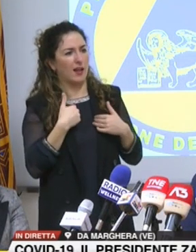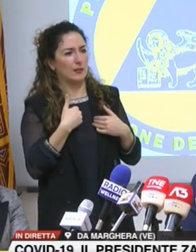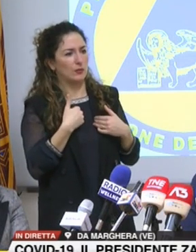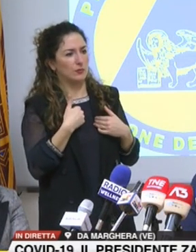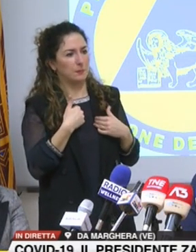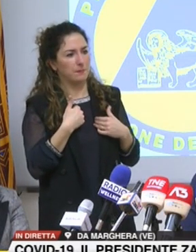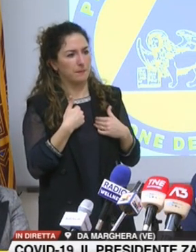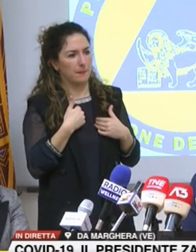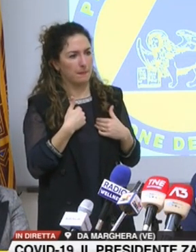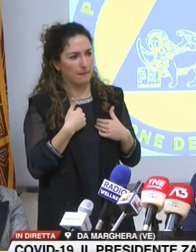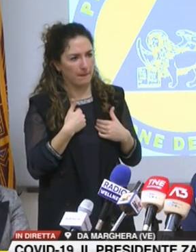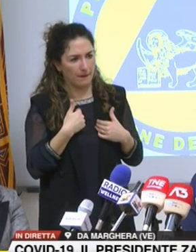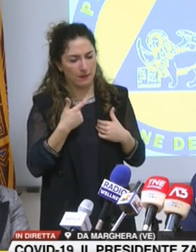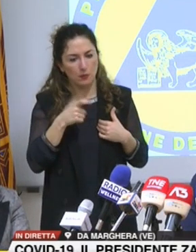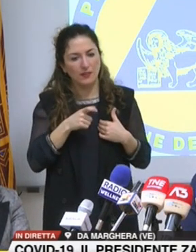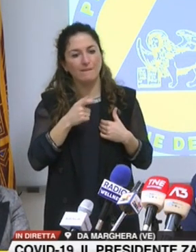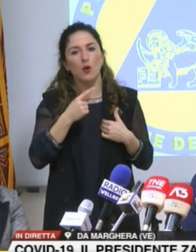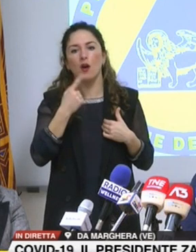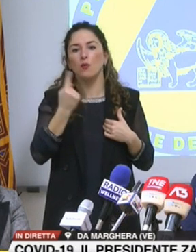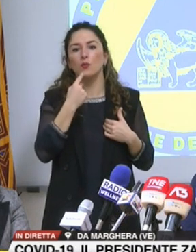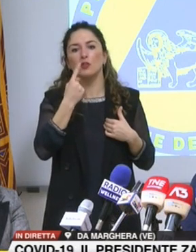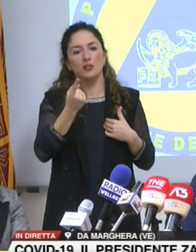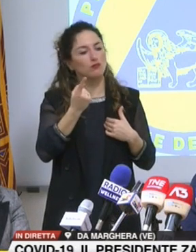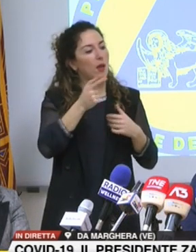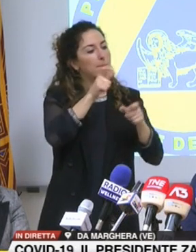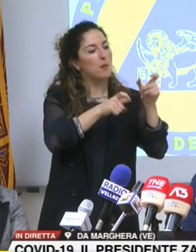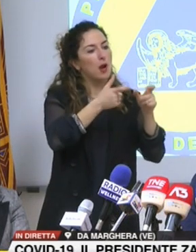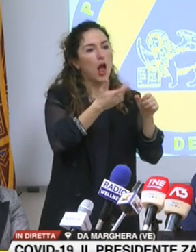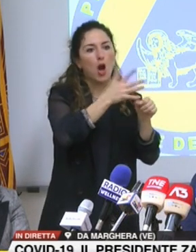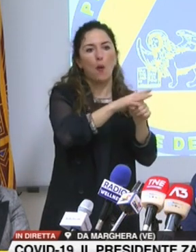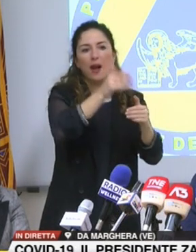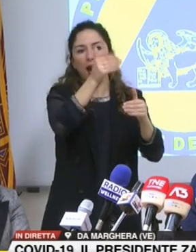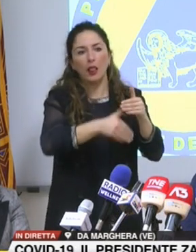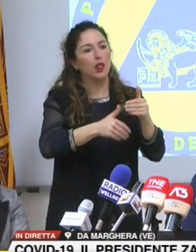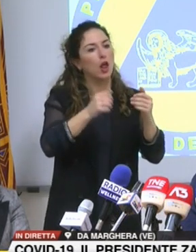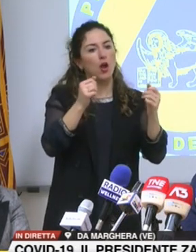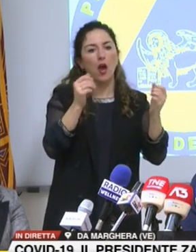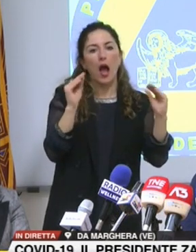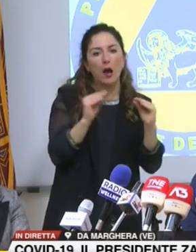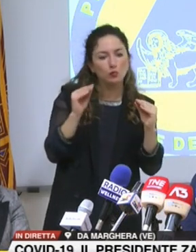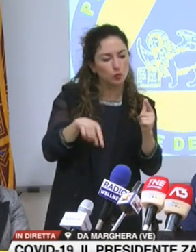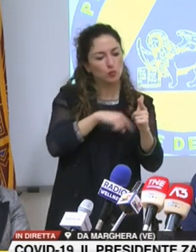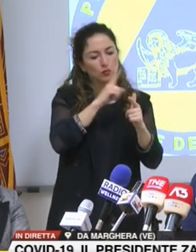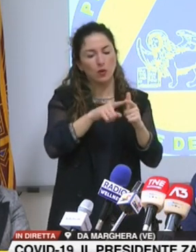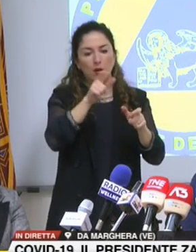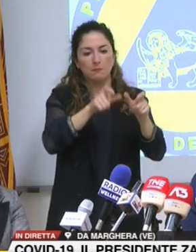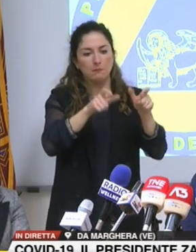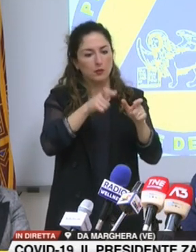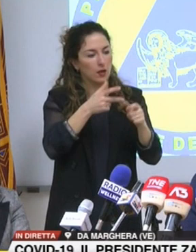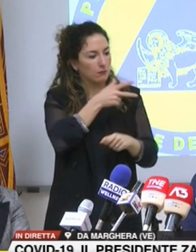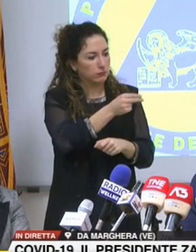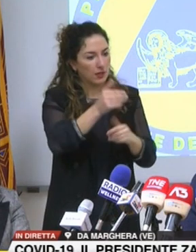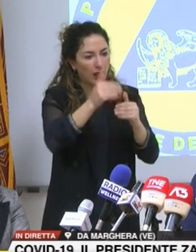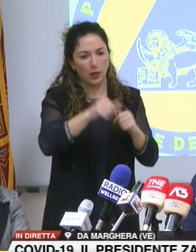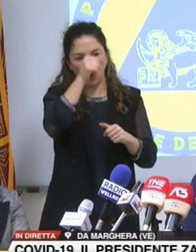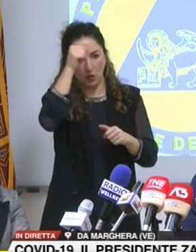dai traguardi che vengono indicati. Coprire la popolazione entro autunno, coprire le fasce a rischio entro